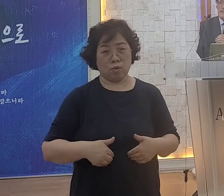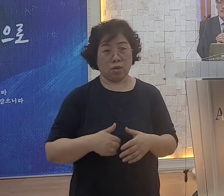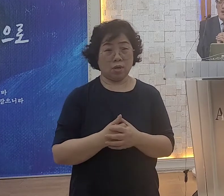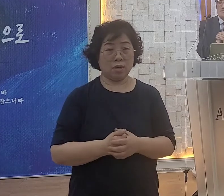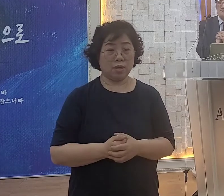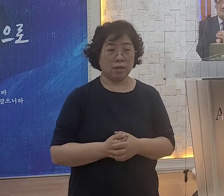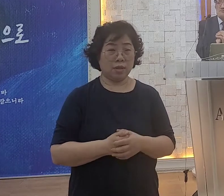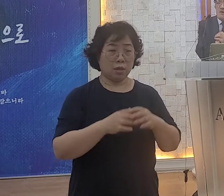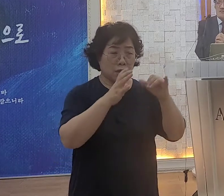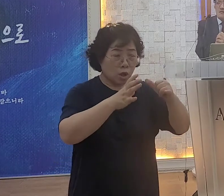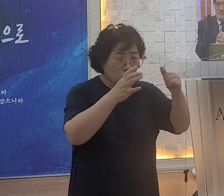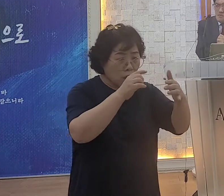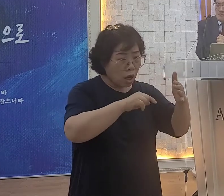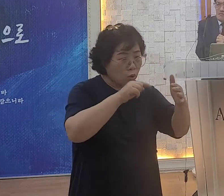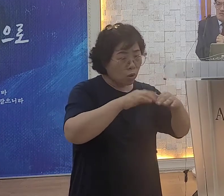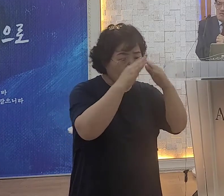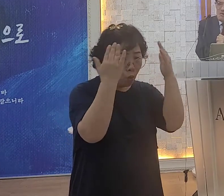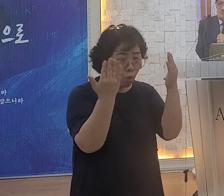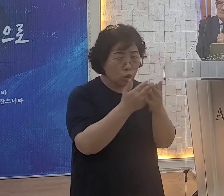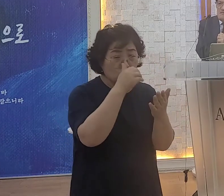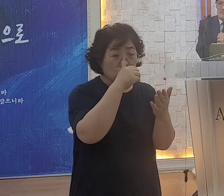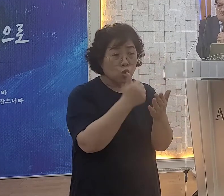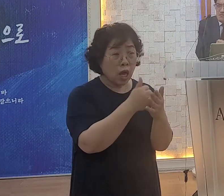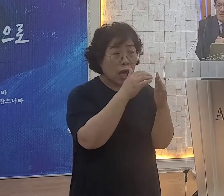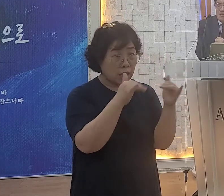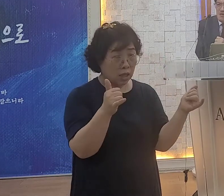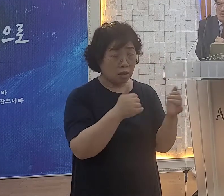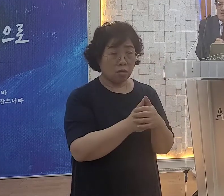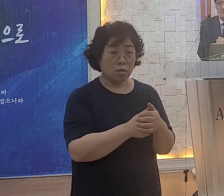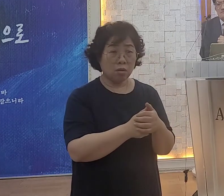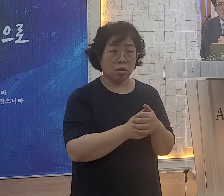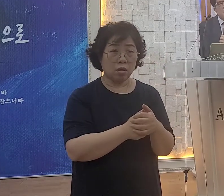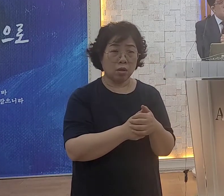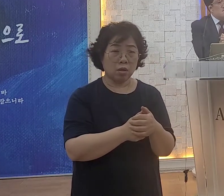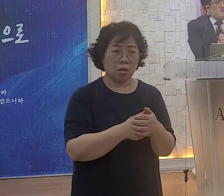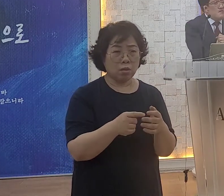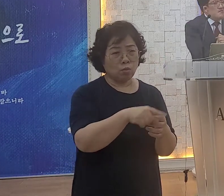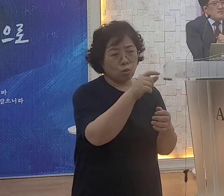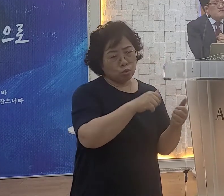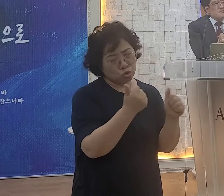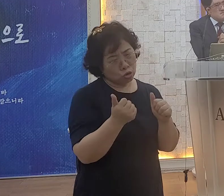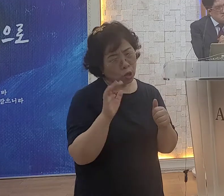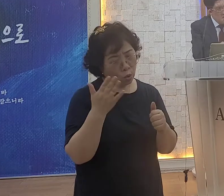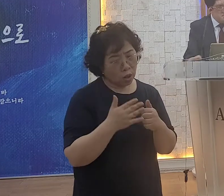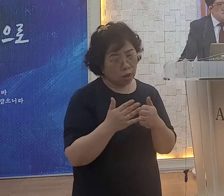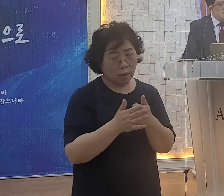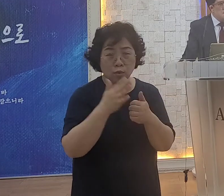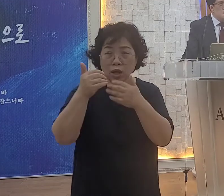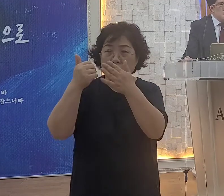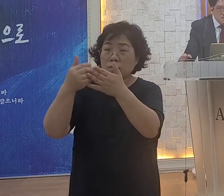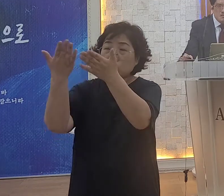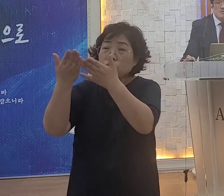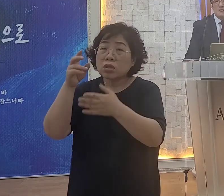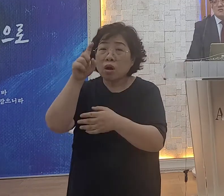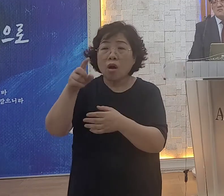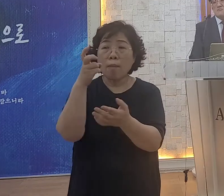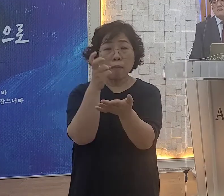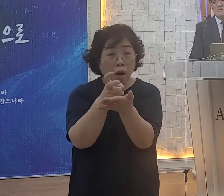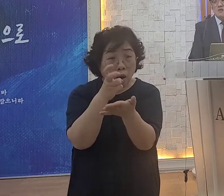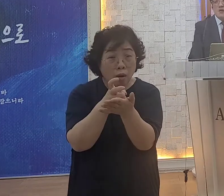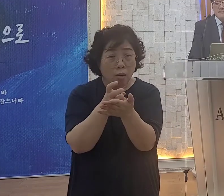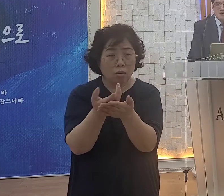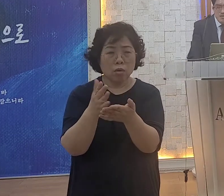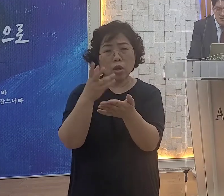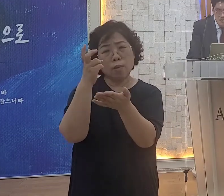그러니까 다 죽을 수밖에 없어서 율법을 주셨는데 율법으로도 우리가 그거 다 지킬 수가 없는 이런